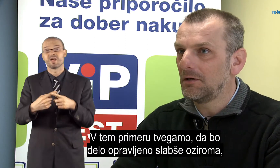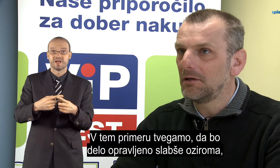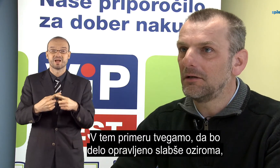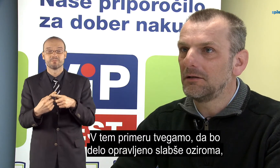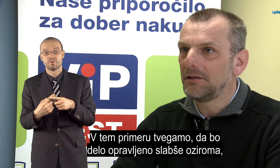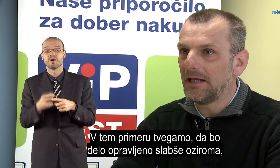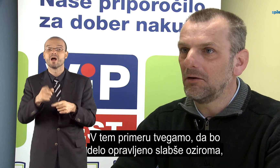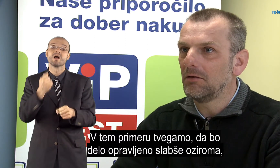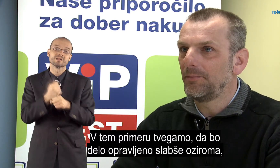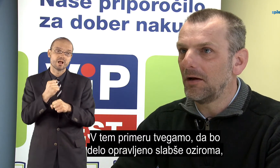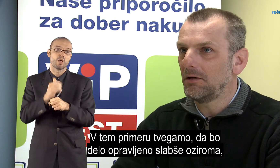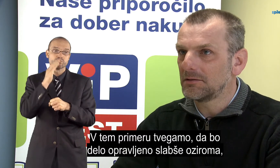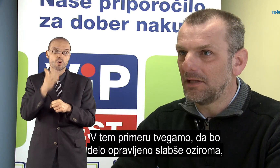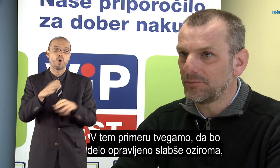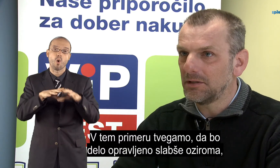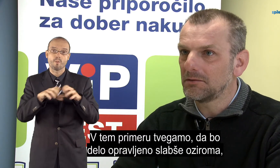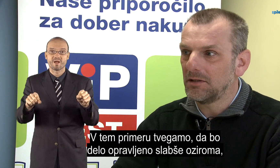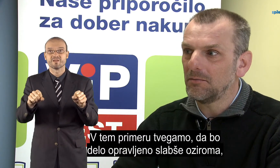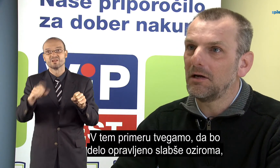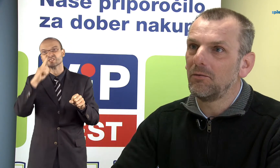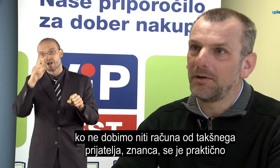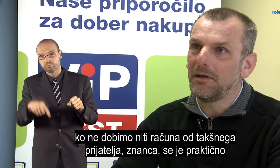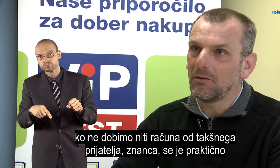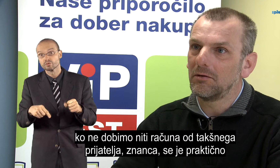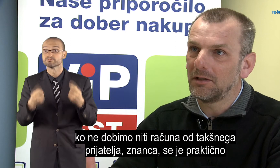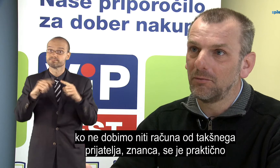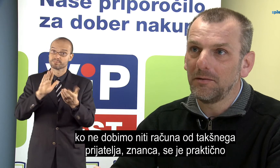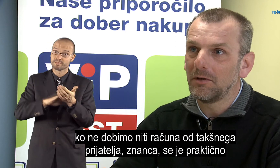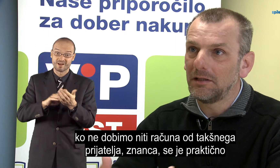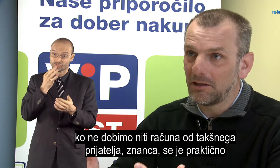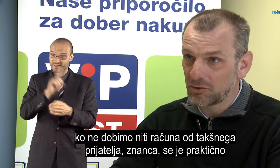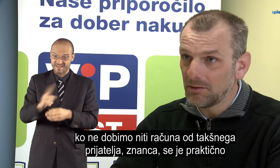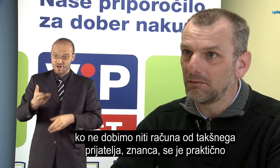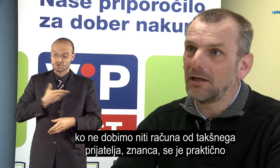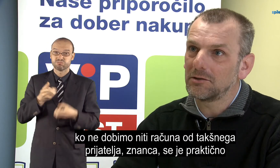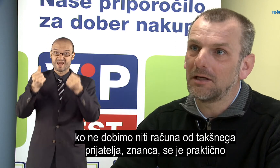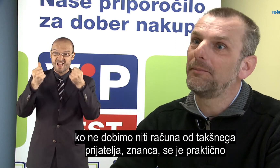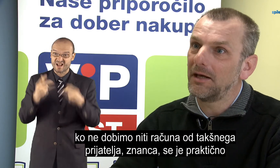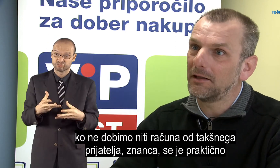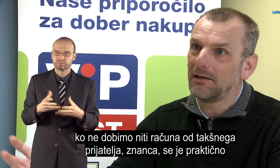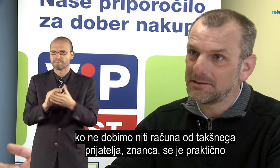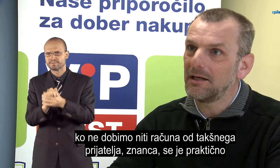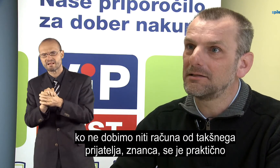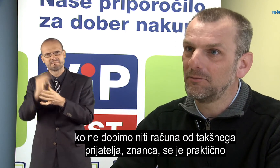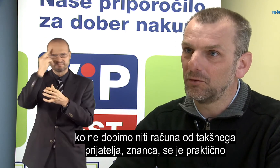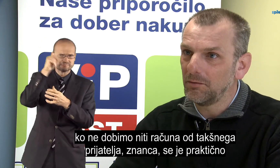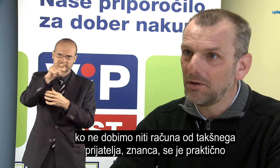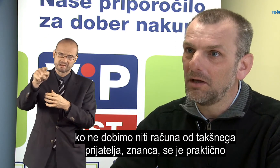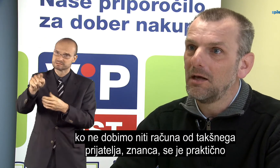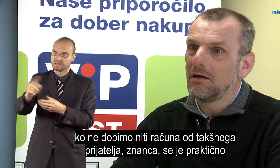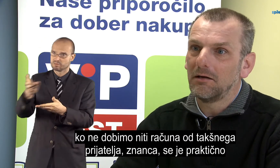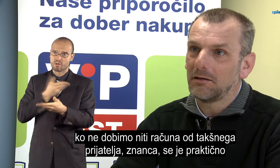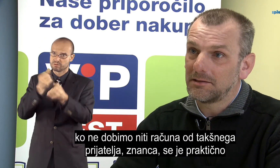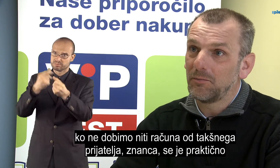bo delo opravljeno slabše, oziroma v primeru, ko ne dobimo niti računa od takšnega prijatelja, znanca in